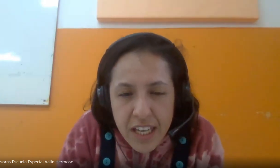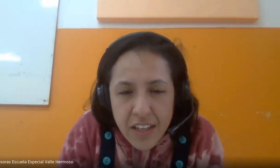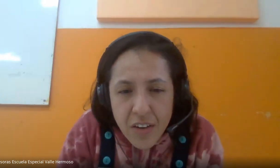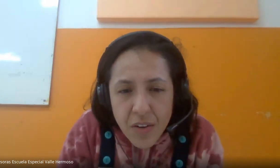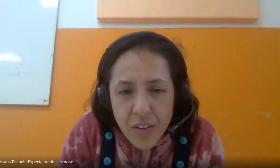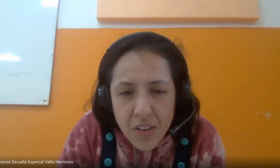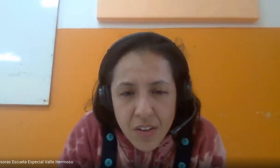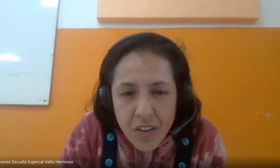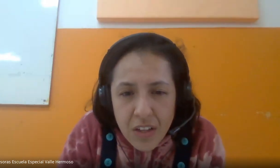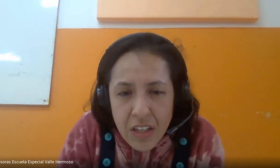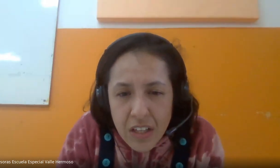originario?